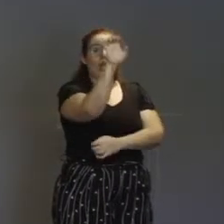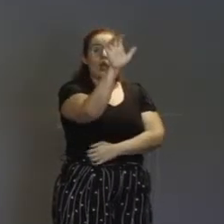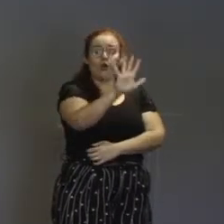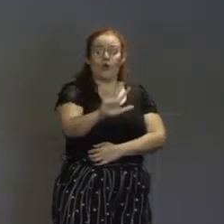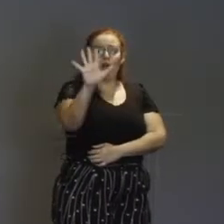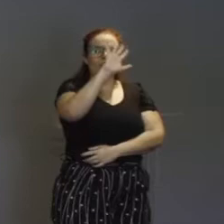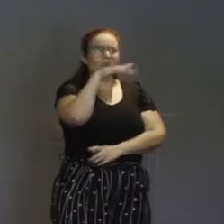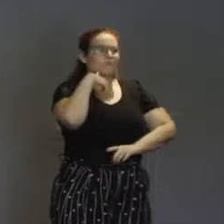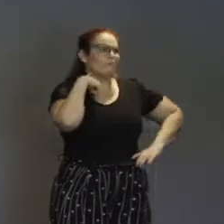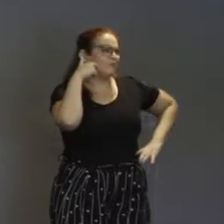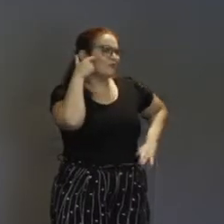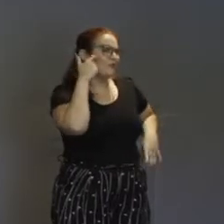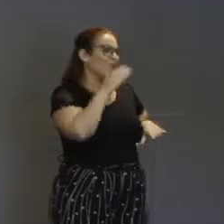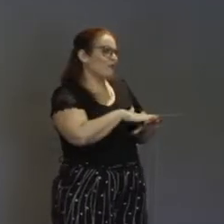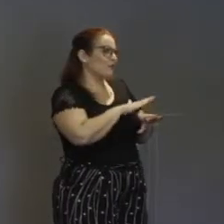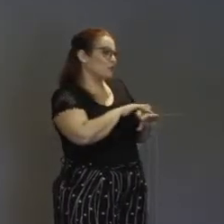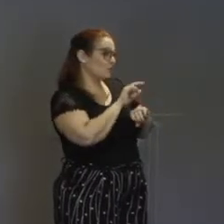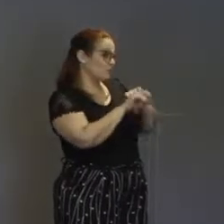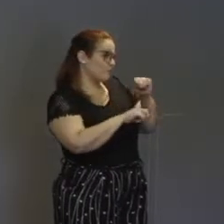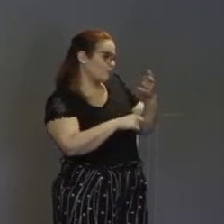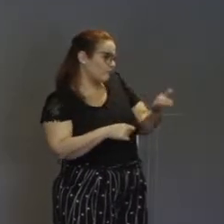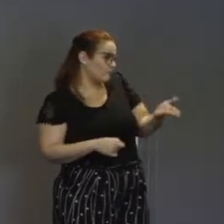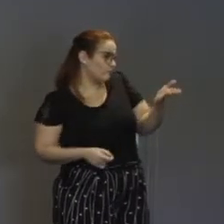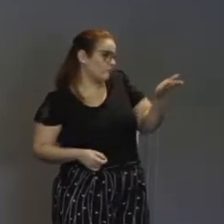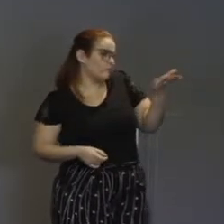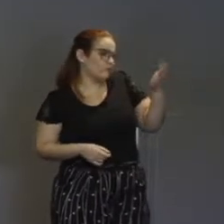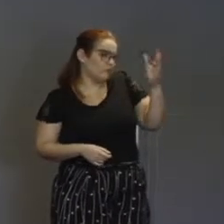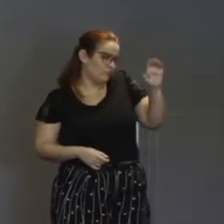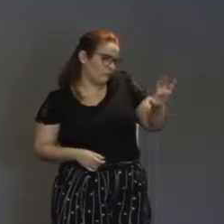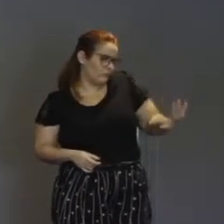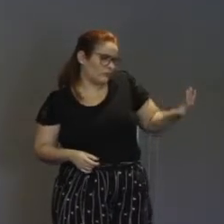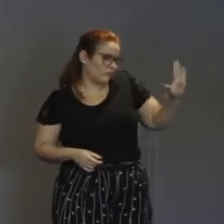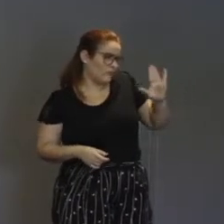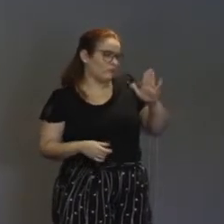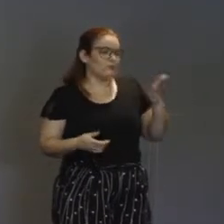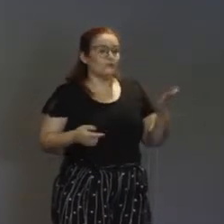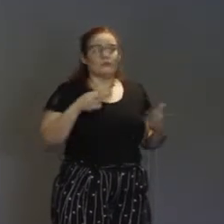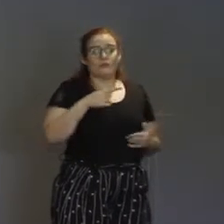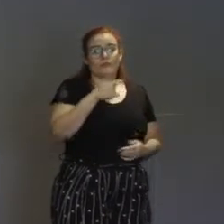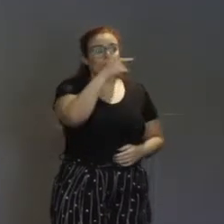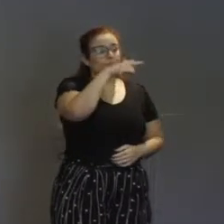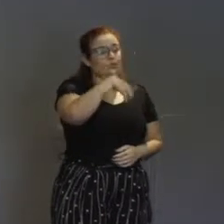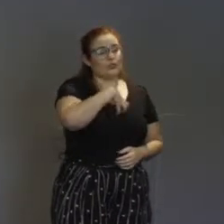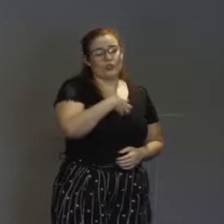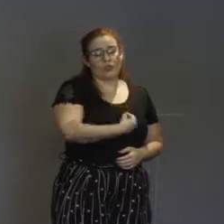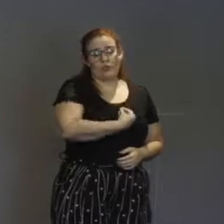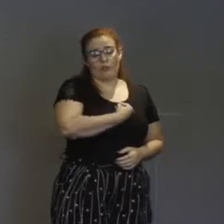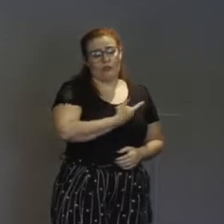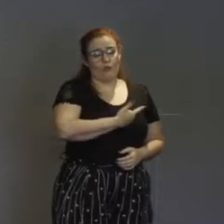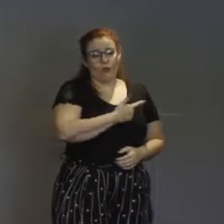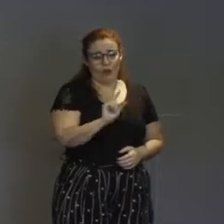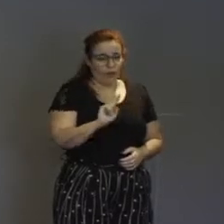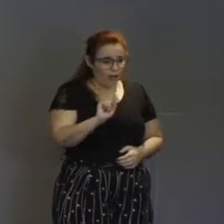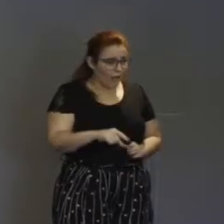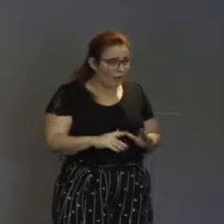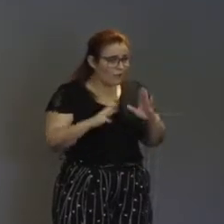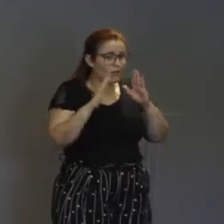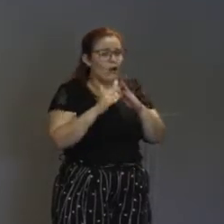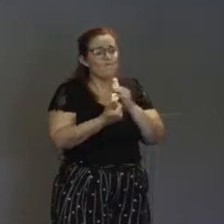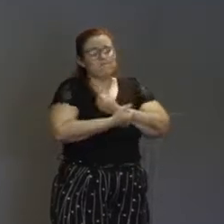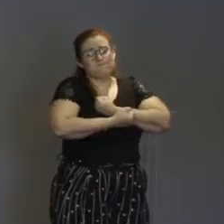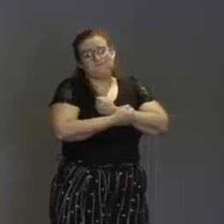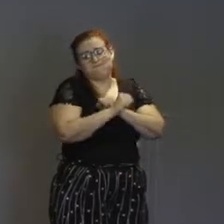fazer no Jardim Europa, até porque ele foi feito de uma forma em que você não vai ter outro tipo de vitalidade lá, além das mega residências que se